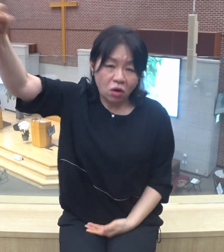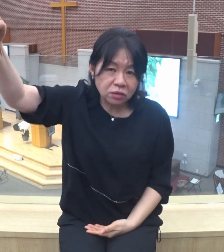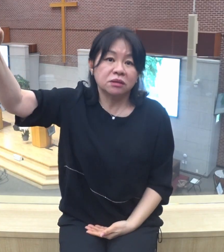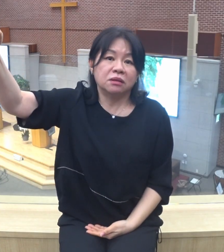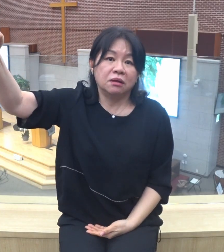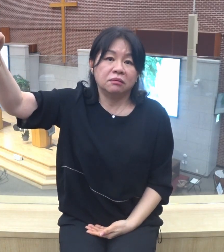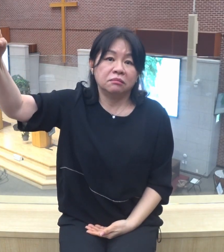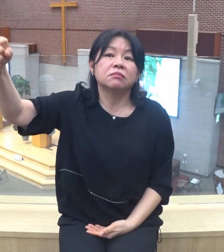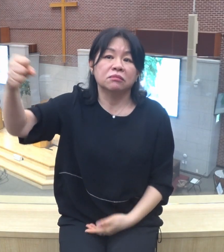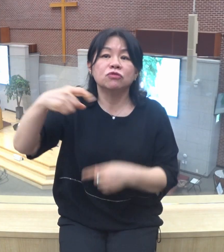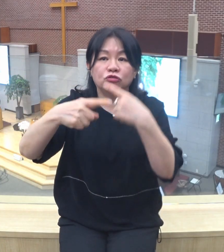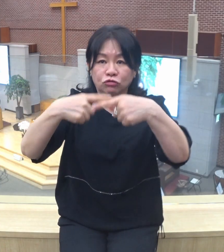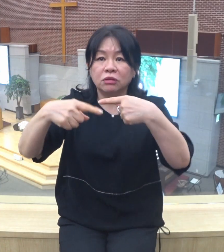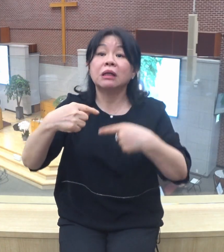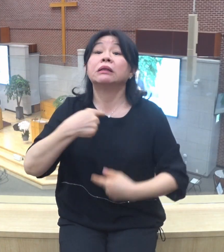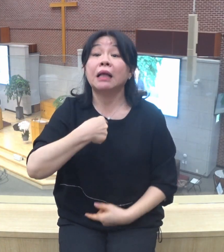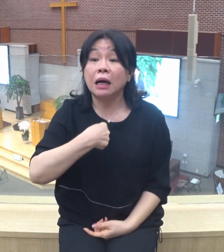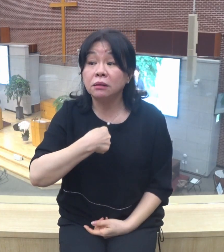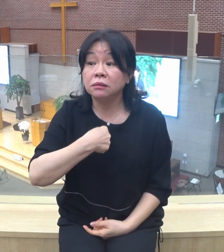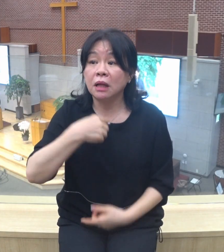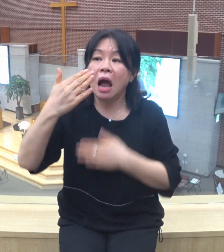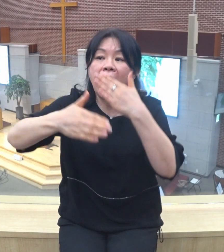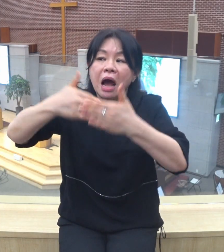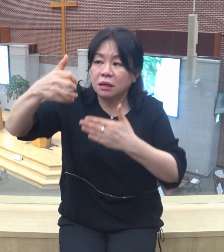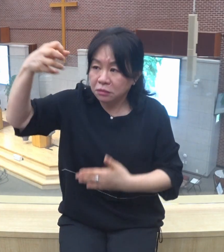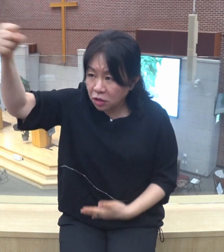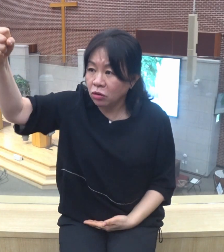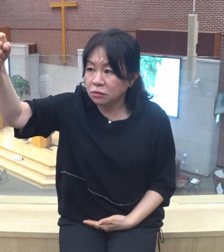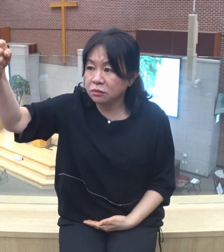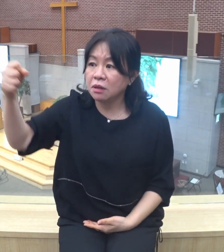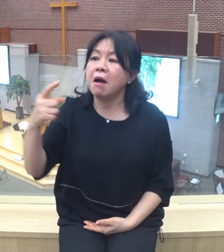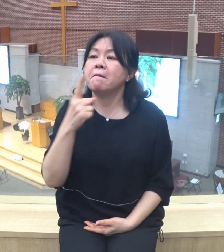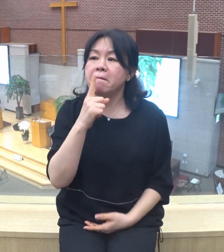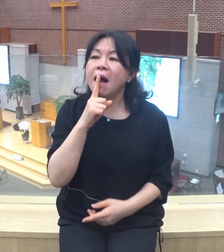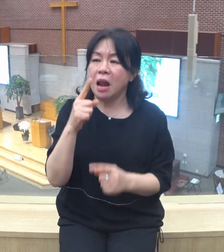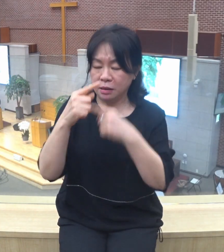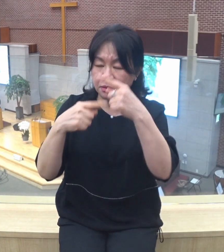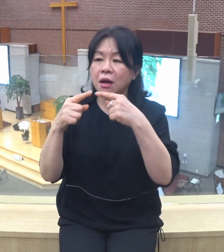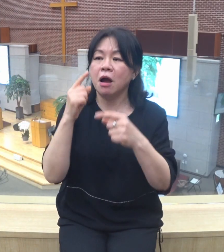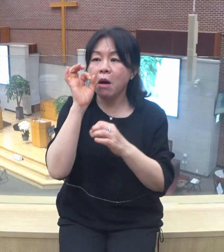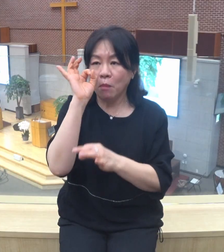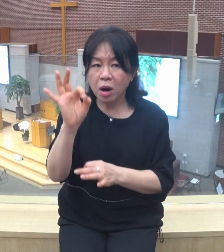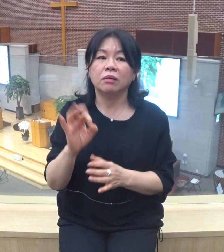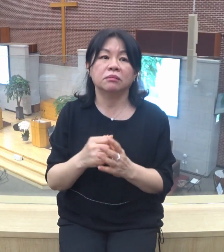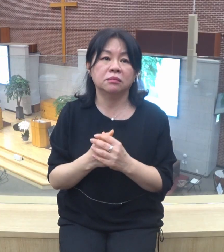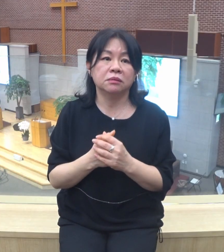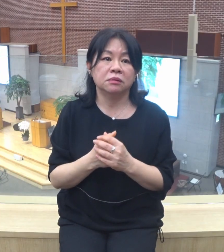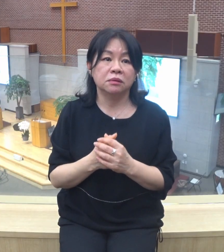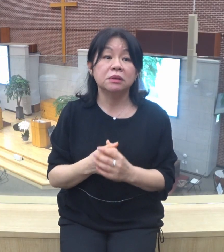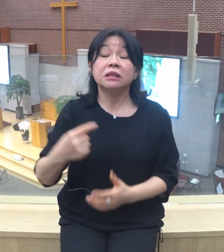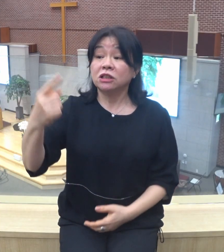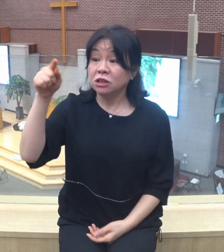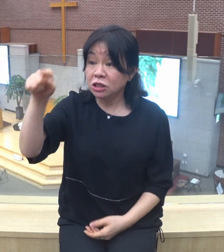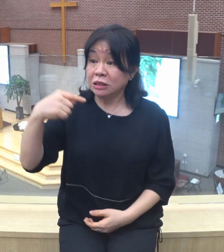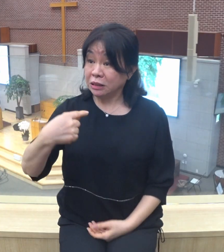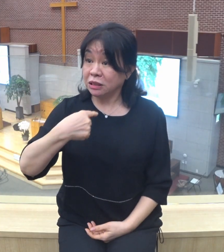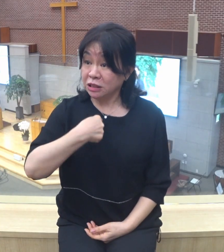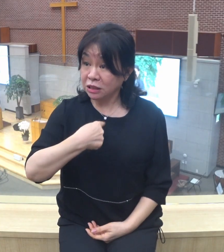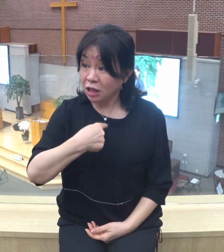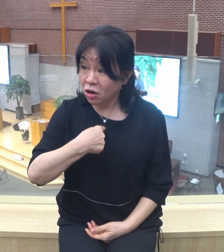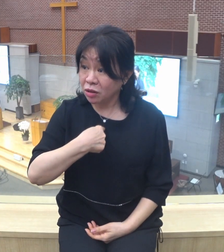십자가를 보며 예수님을 마음에 품고 소리내어 봅시다. 김선영, 너는